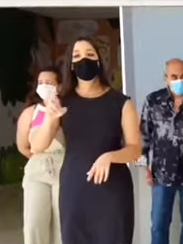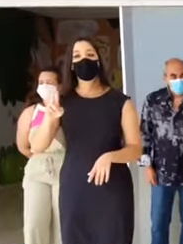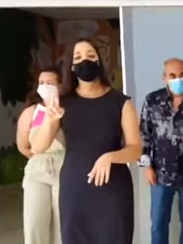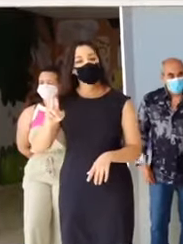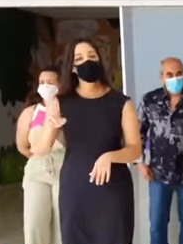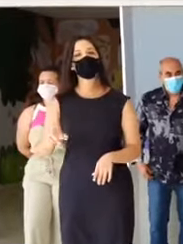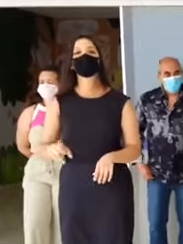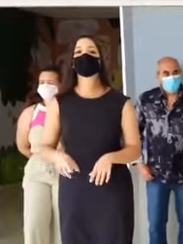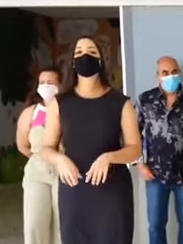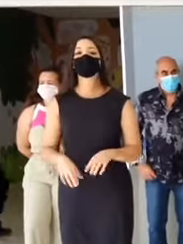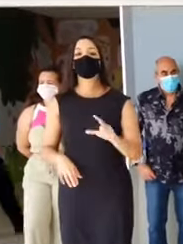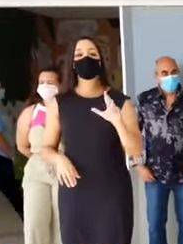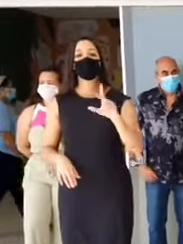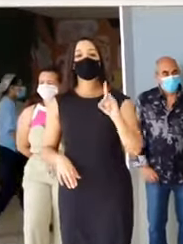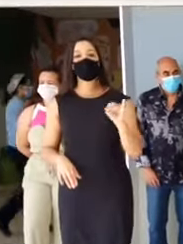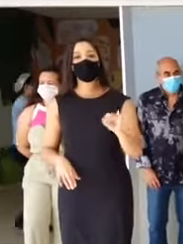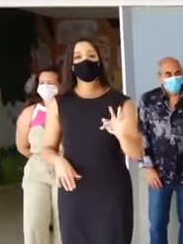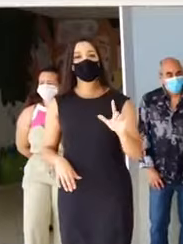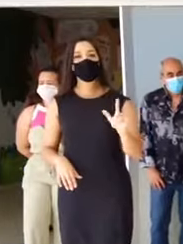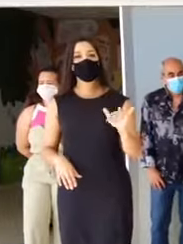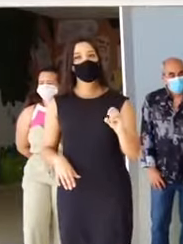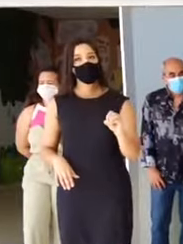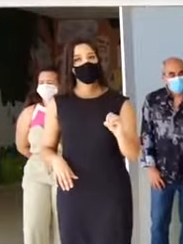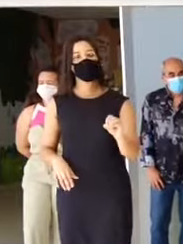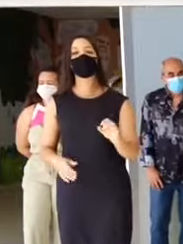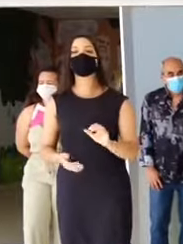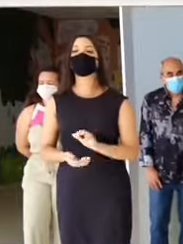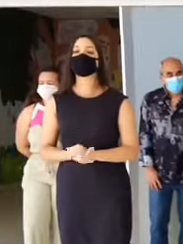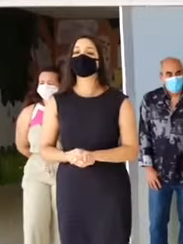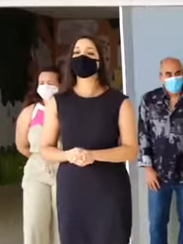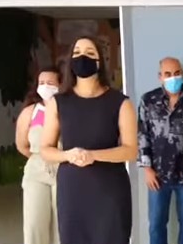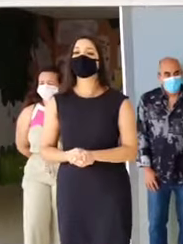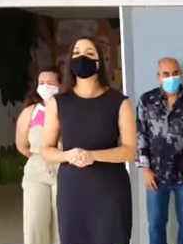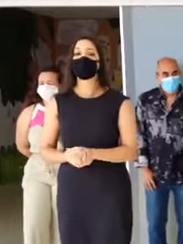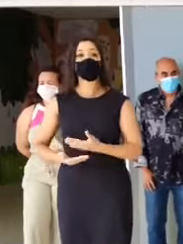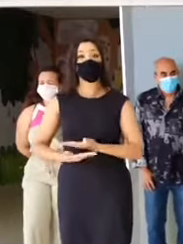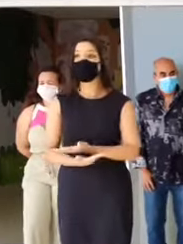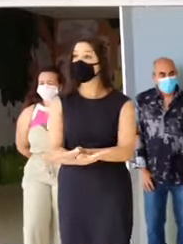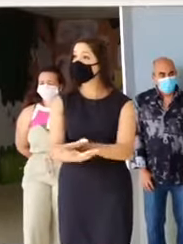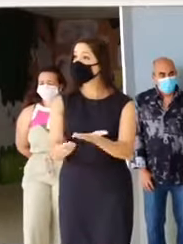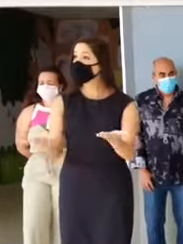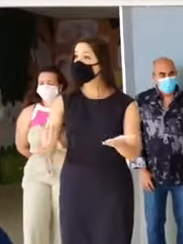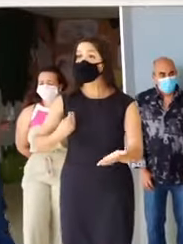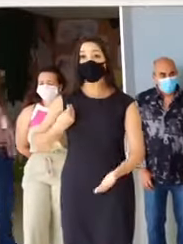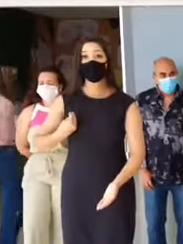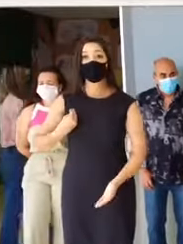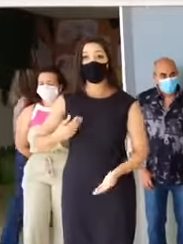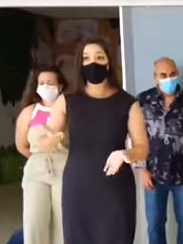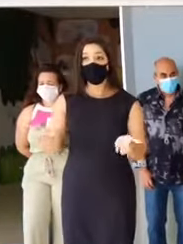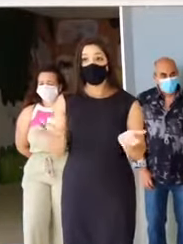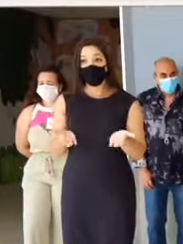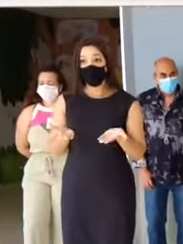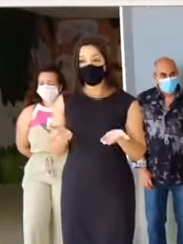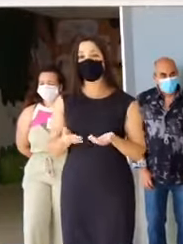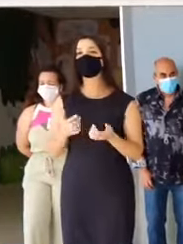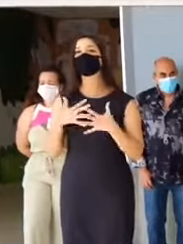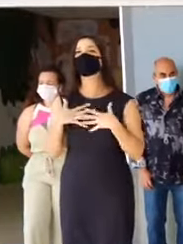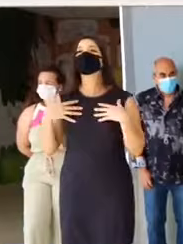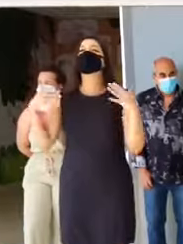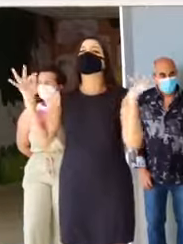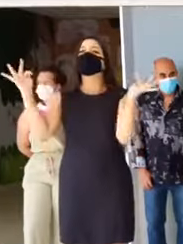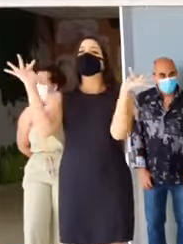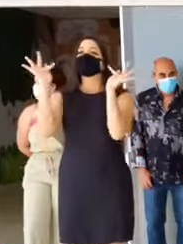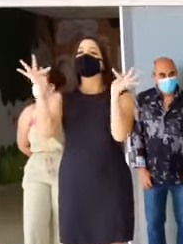também, doutor Luiz Flávio, procurador, e a todos vocês que estão presentes, é uma alegria muito